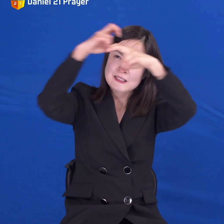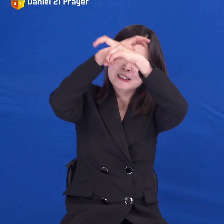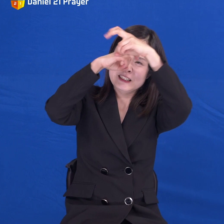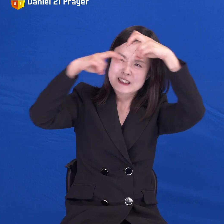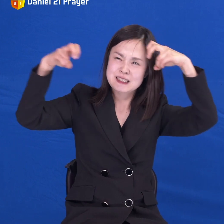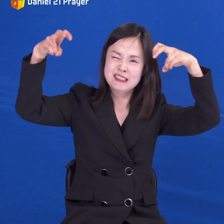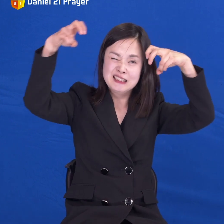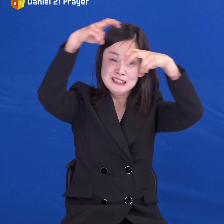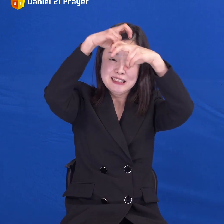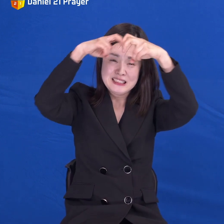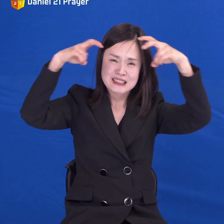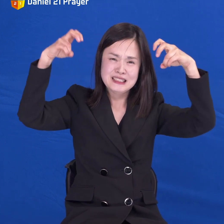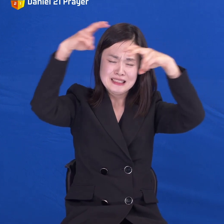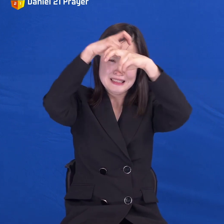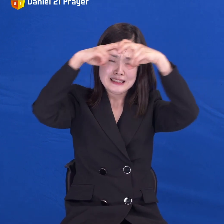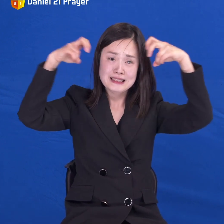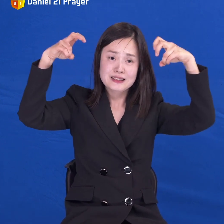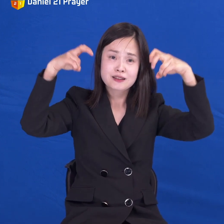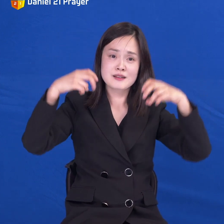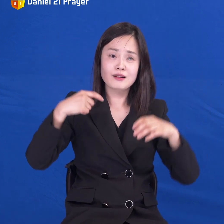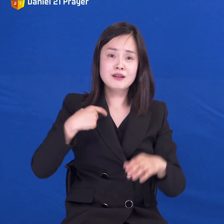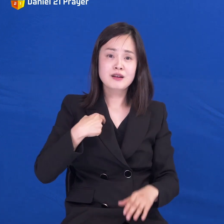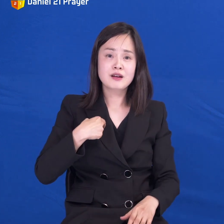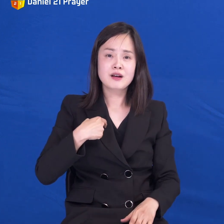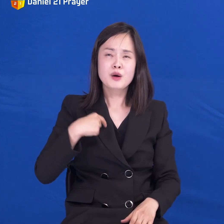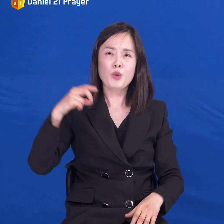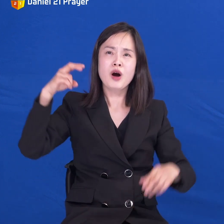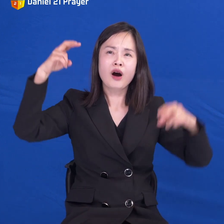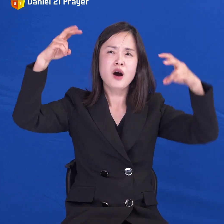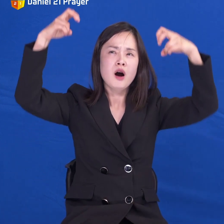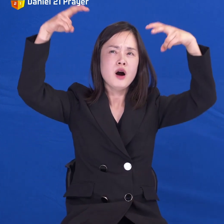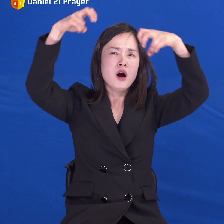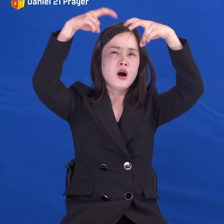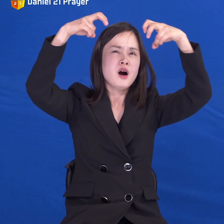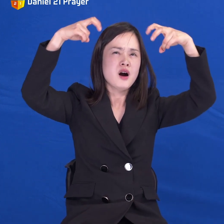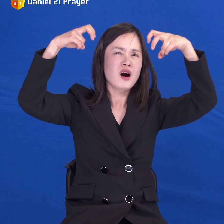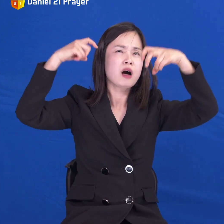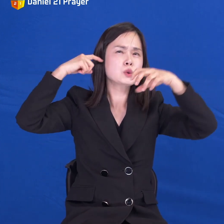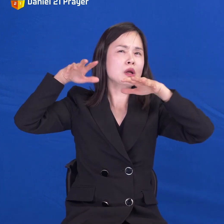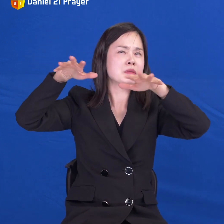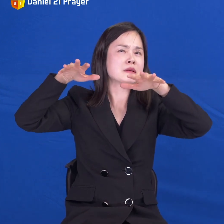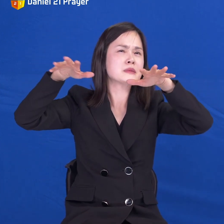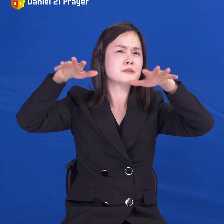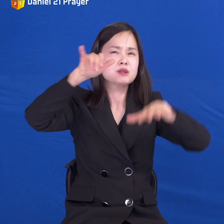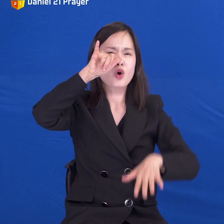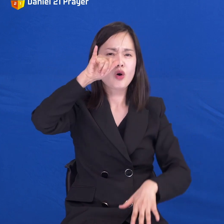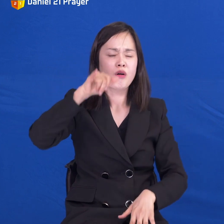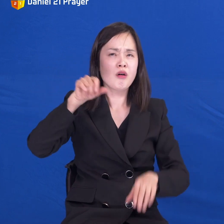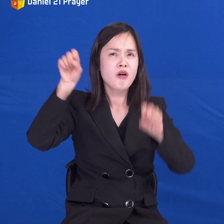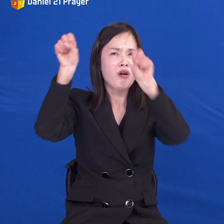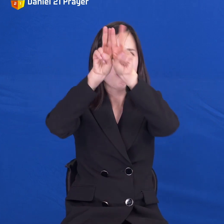것이에요. 그러면 그 안은 진동이 돼서 천둥 소리가 납니다. 잠 다 깨버립니다.